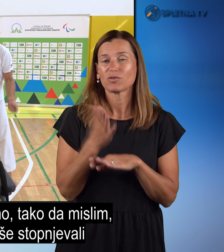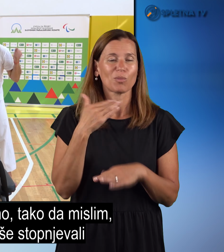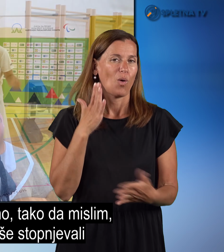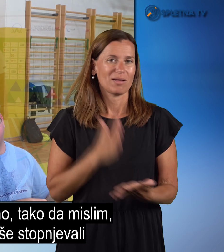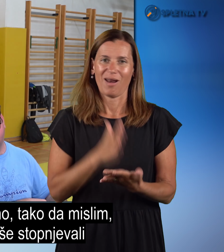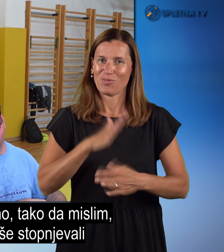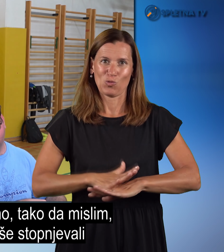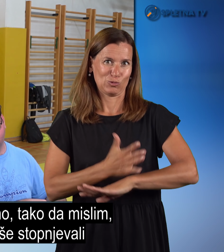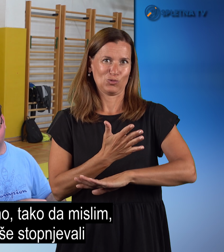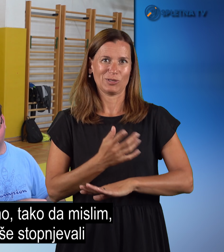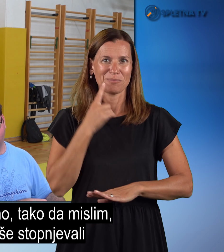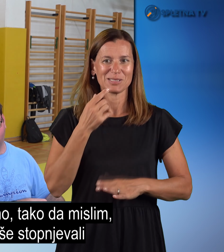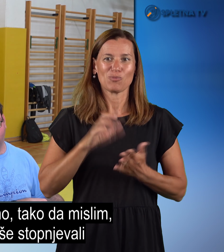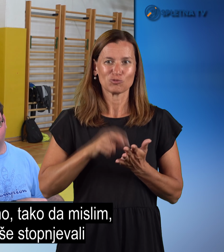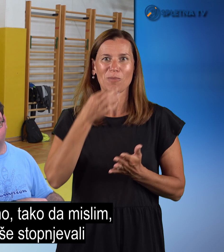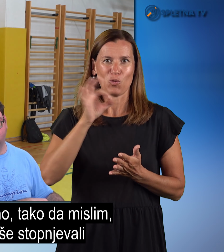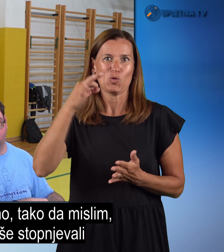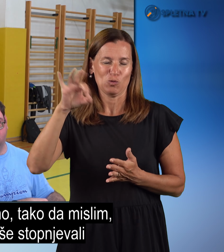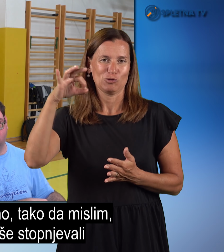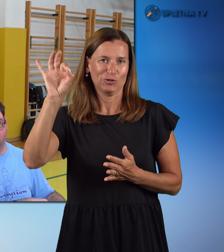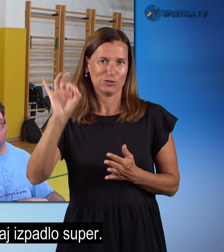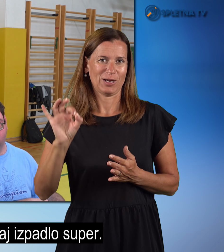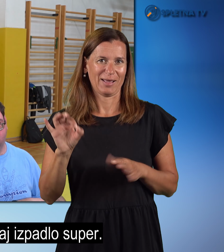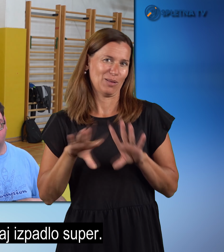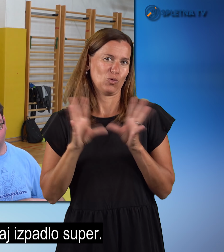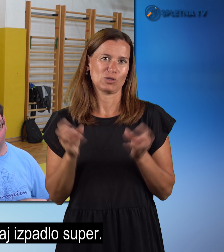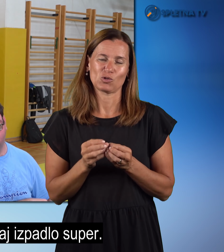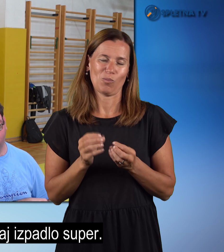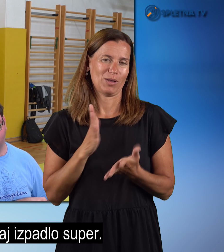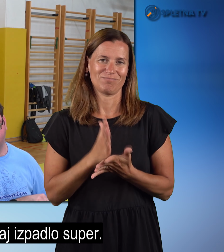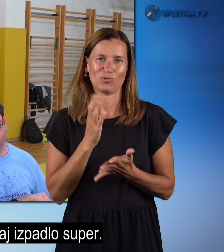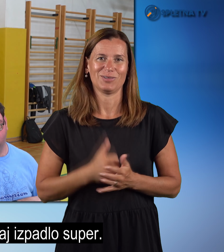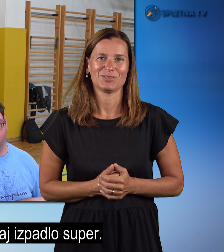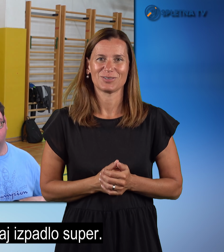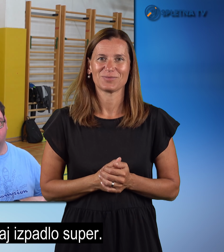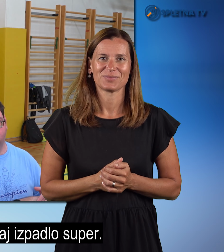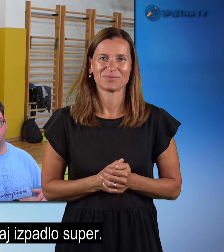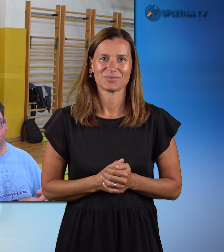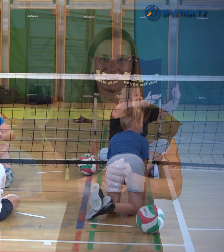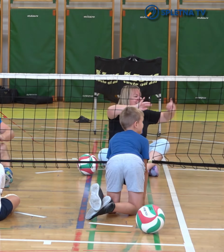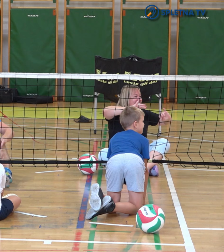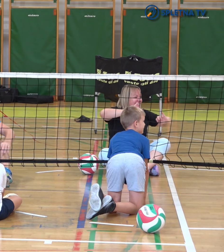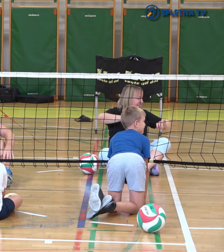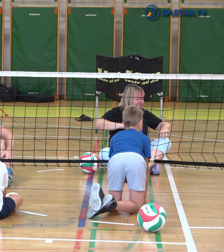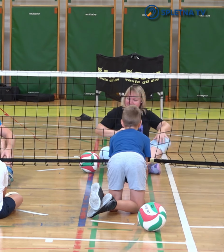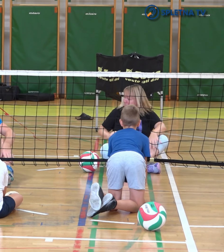predstavitvi enkratno, tako da jaz mislim, da so to samo še stopnjevali in da bo vse skupaj spadlo super.